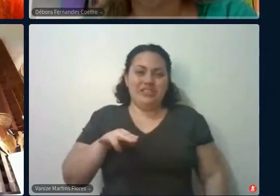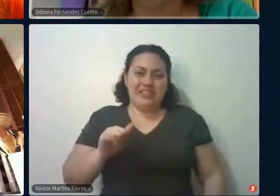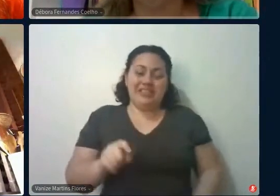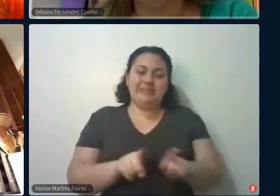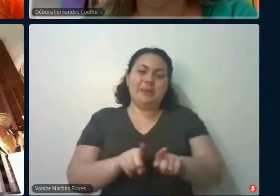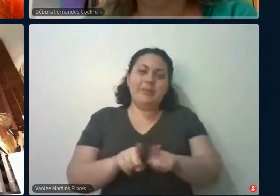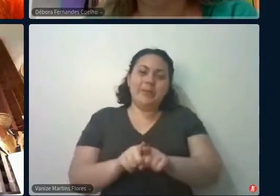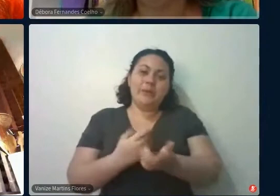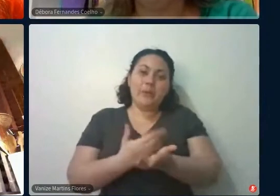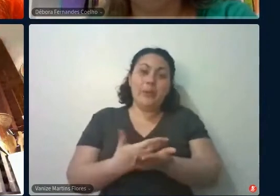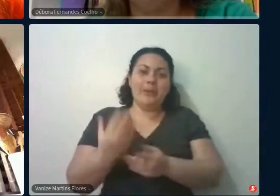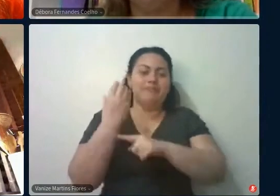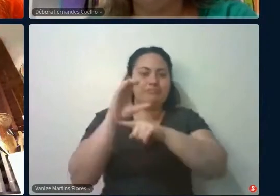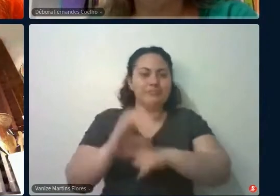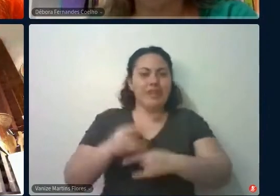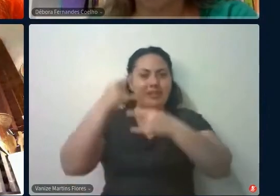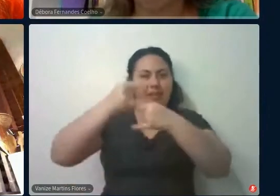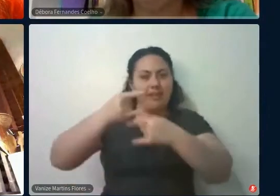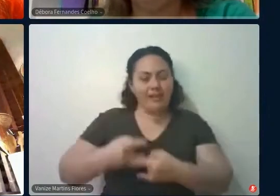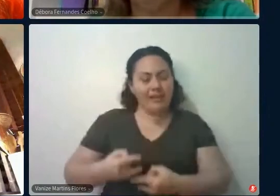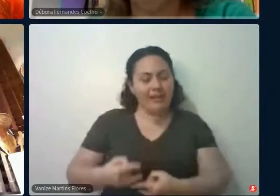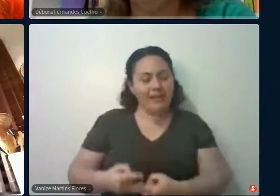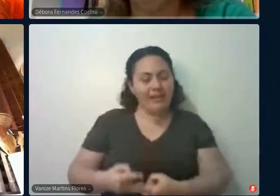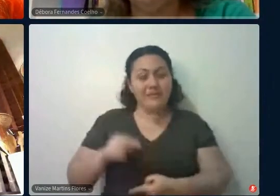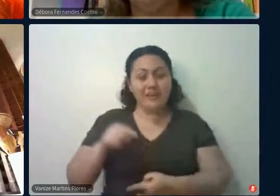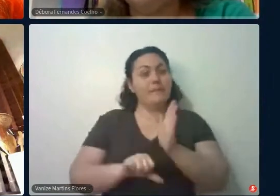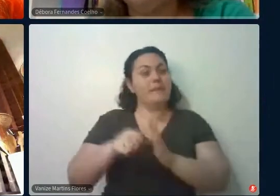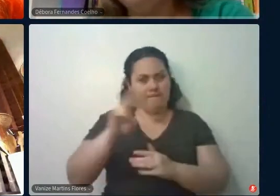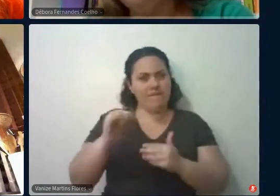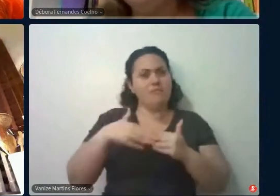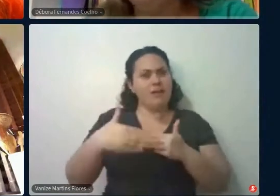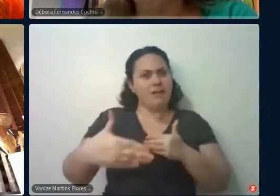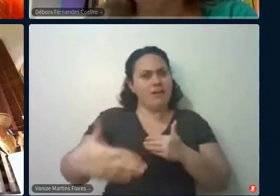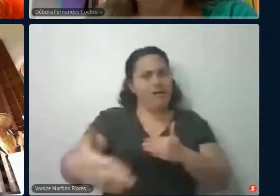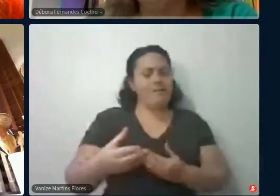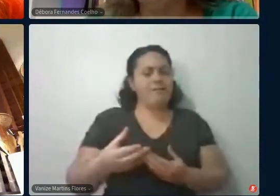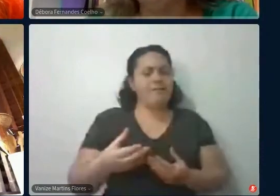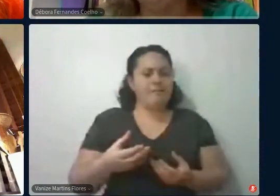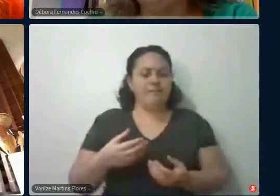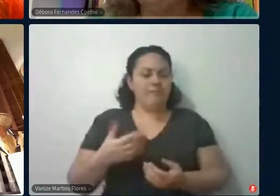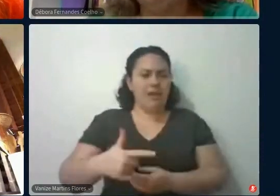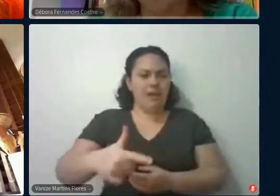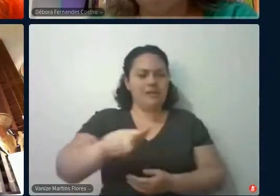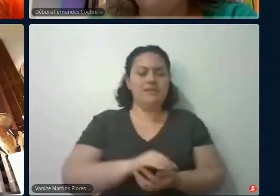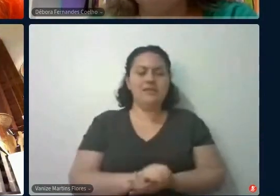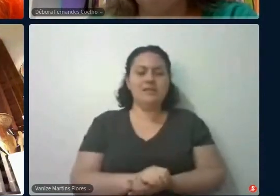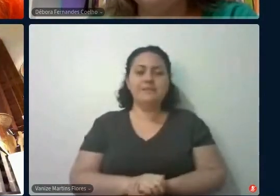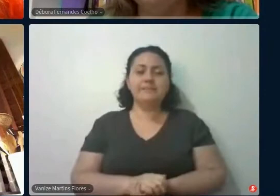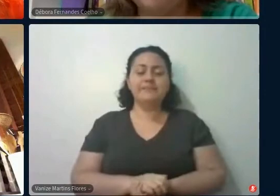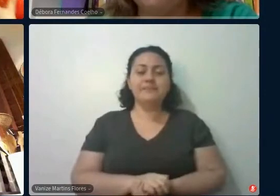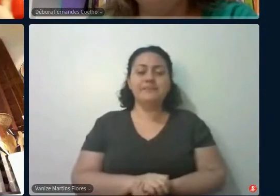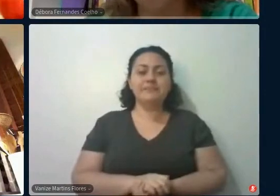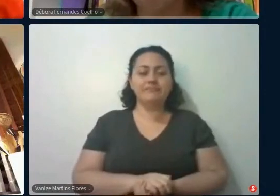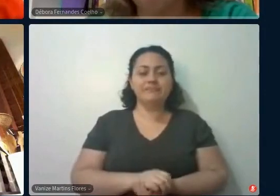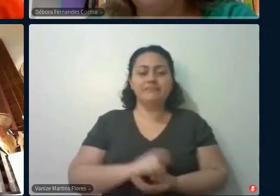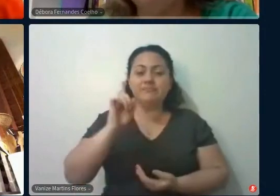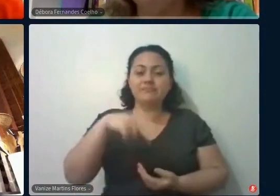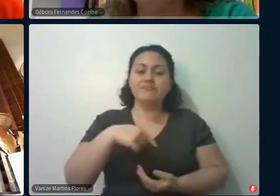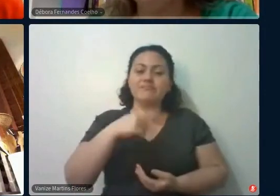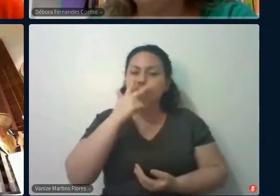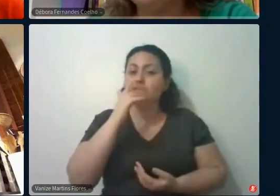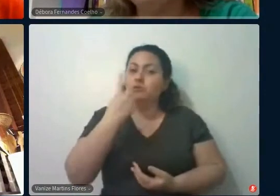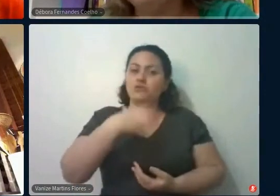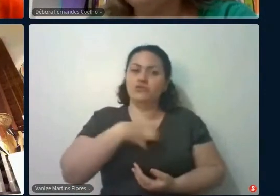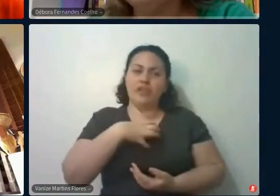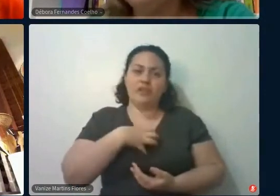iniciativa de fazer essas lives, né, essa é a primeira de muitas que virão, e uma forma, é a única forma hoje que